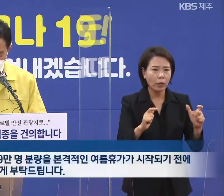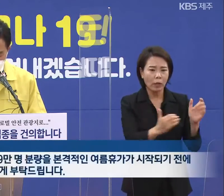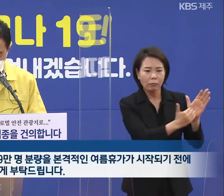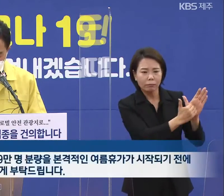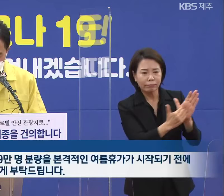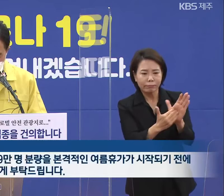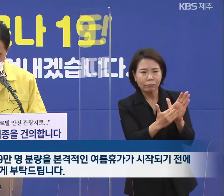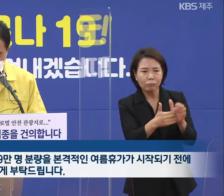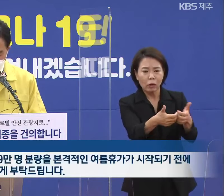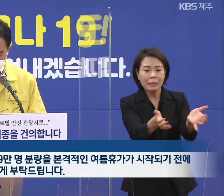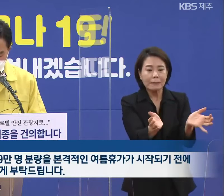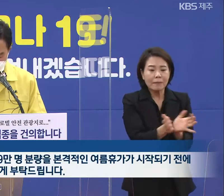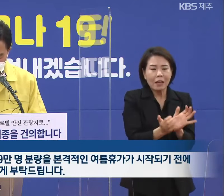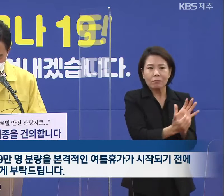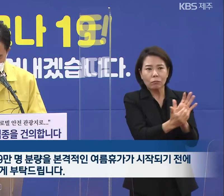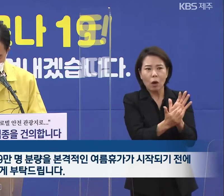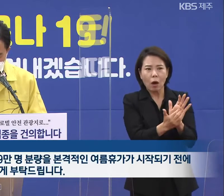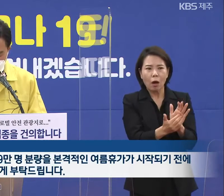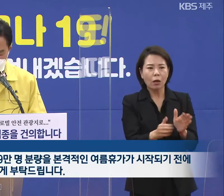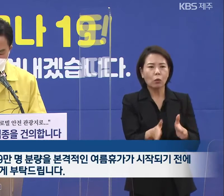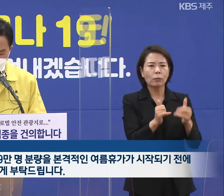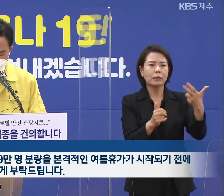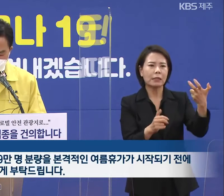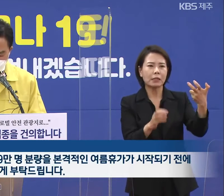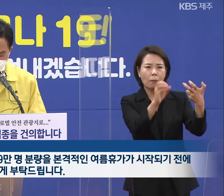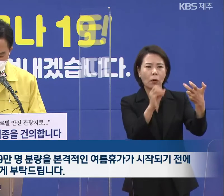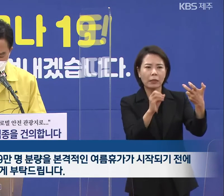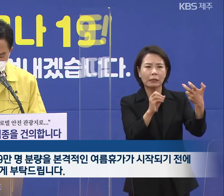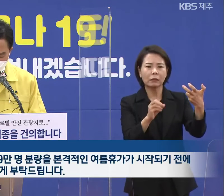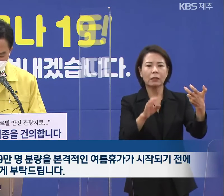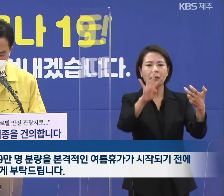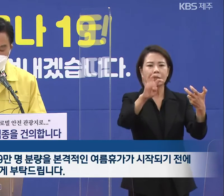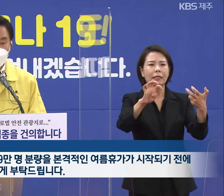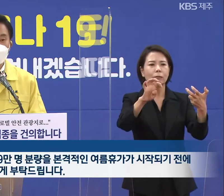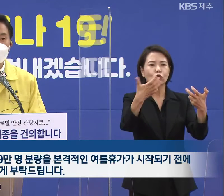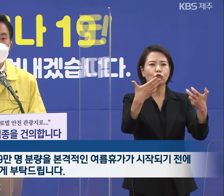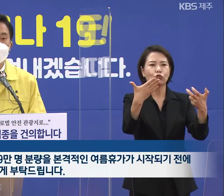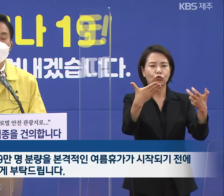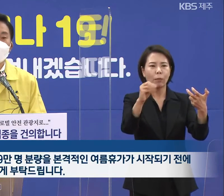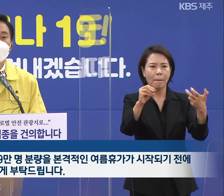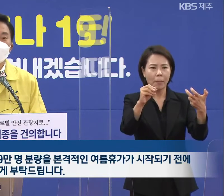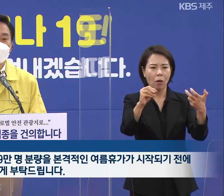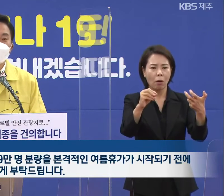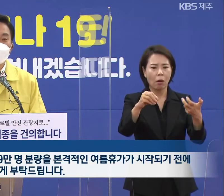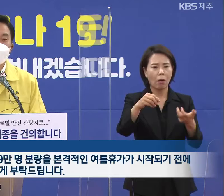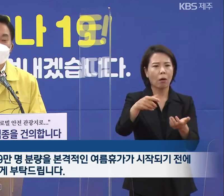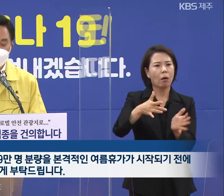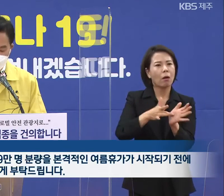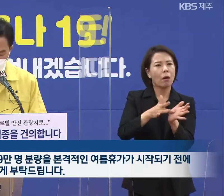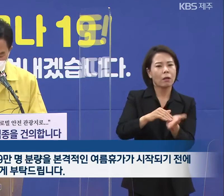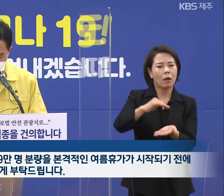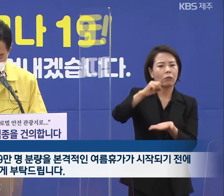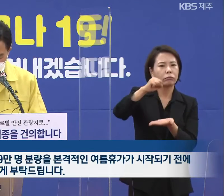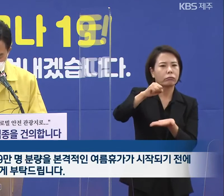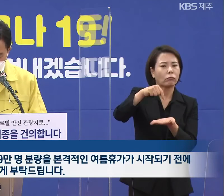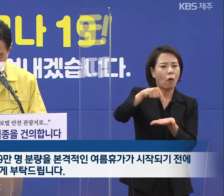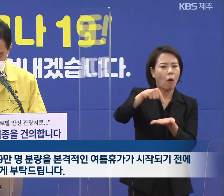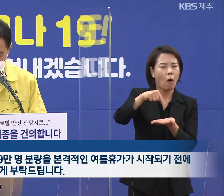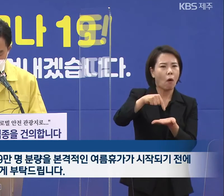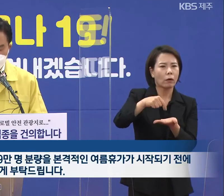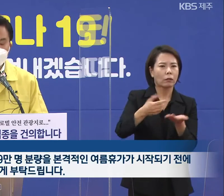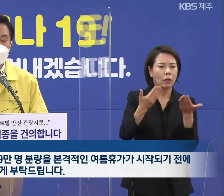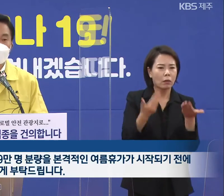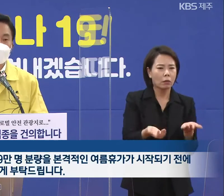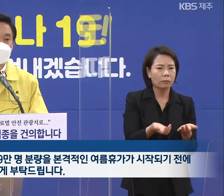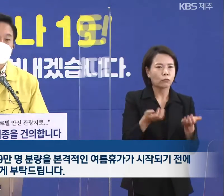수준인 도민 70%, 49만 명 분량을 본격적인 여름 휴가가 시작되기 전에